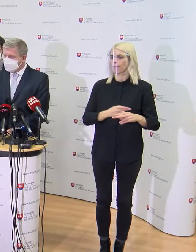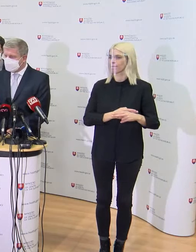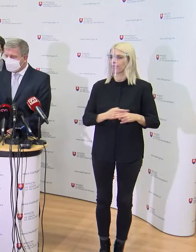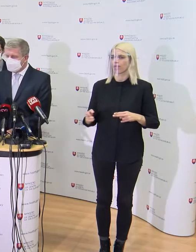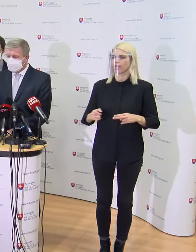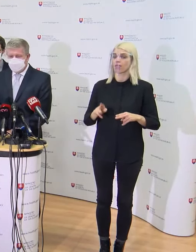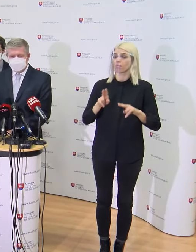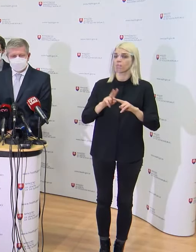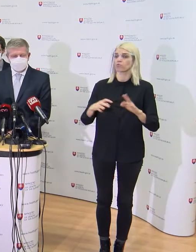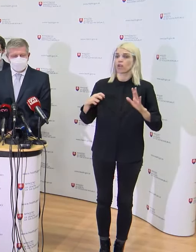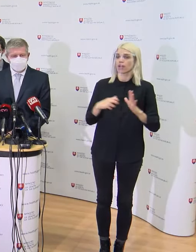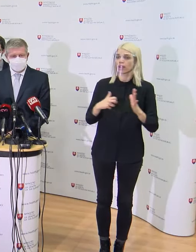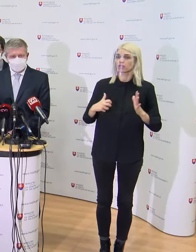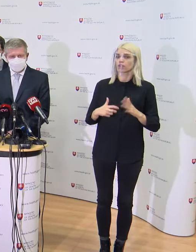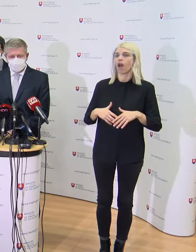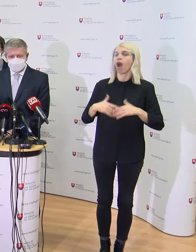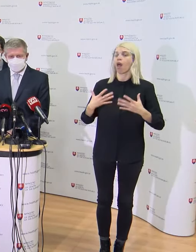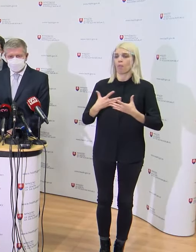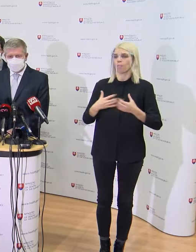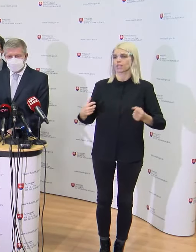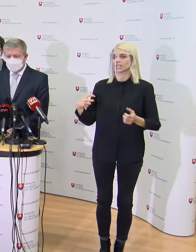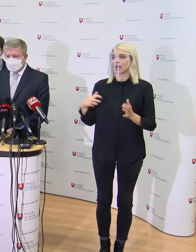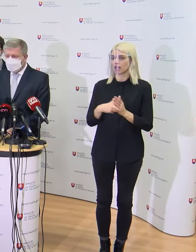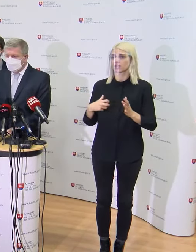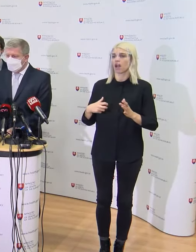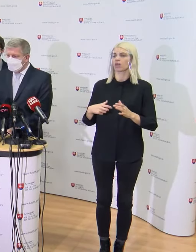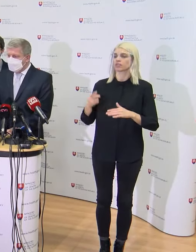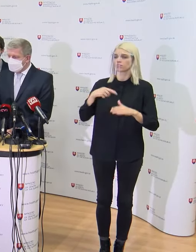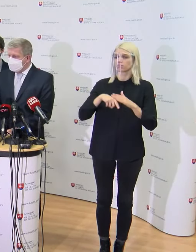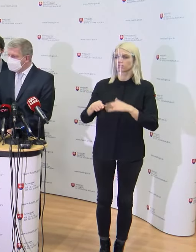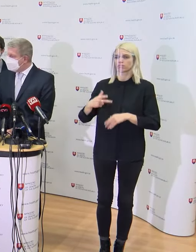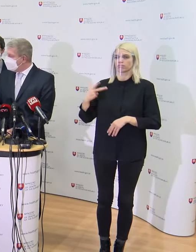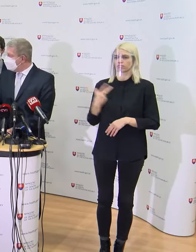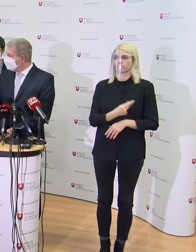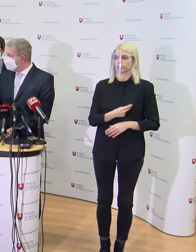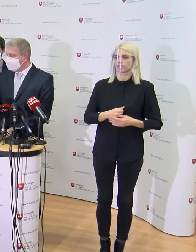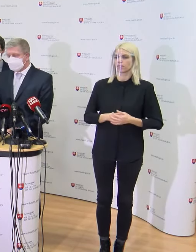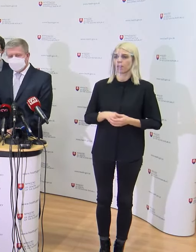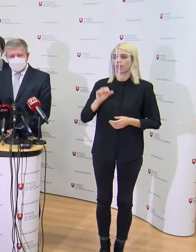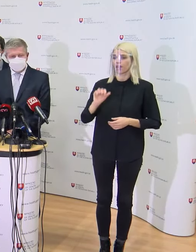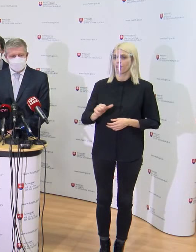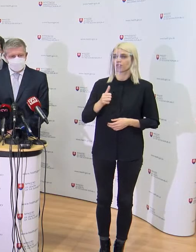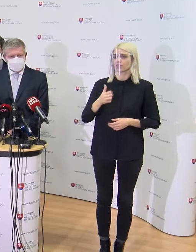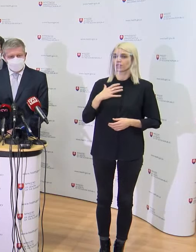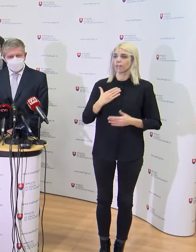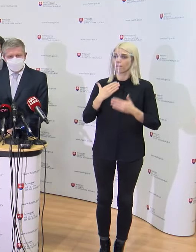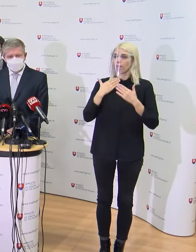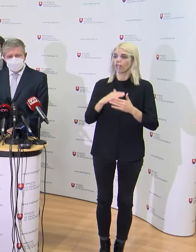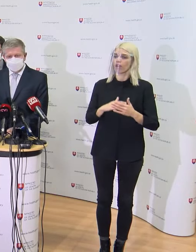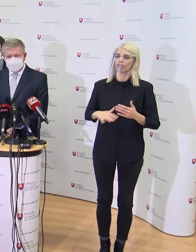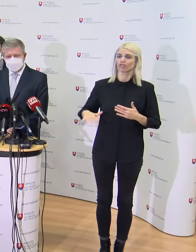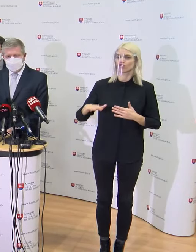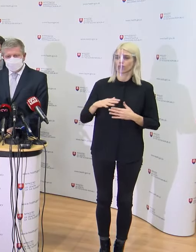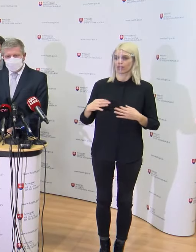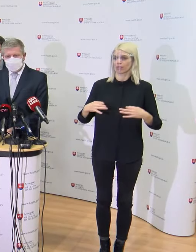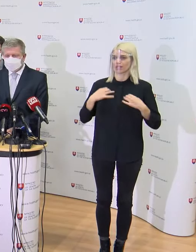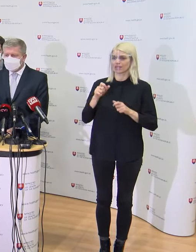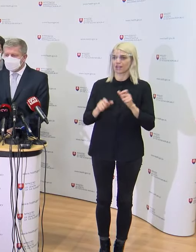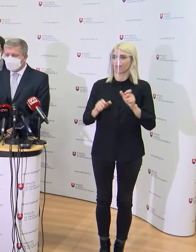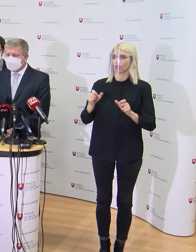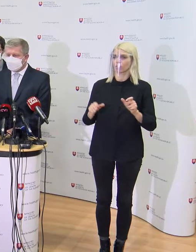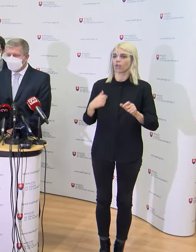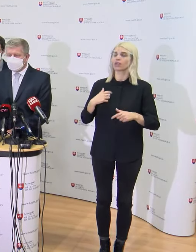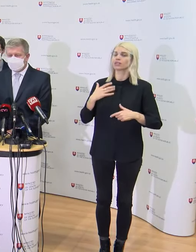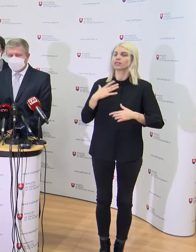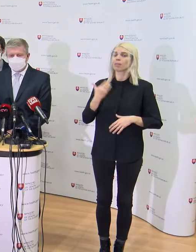môžete sa registrovať, prípadne sa očkovať bez registrácie. Ešte raz z tohto miesta chcem poďakovať všetkým zdravotníkom a chcem